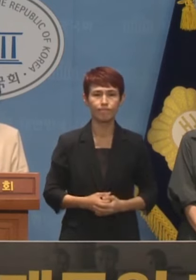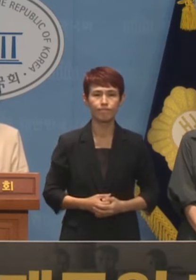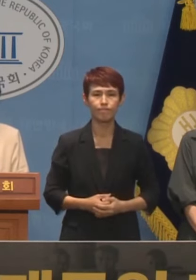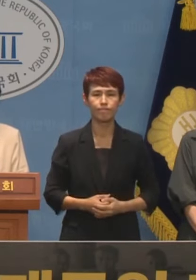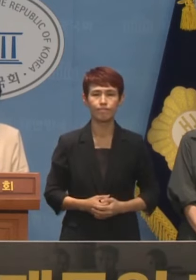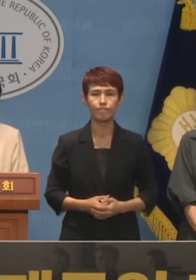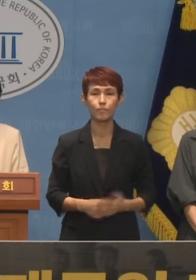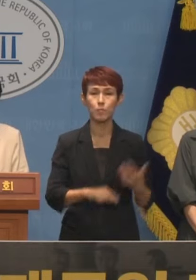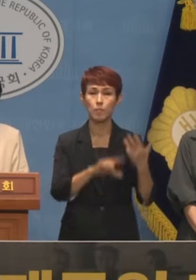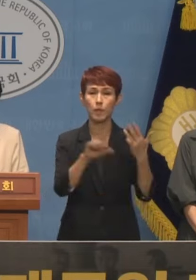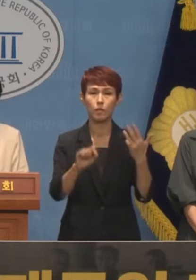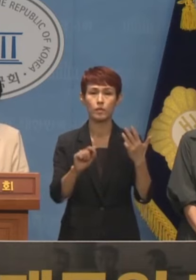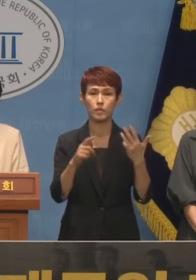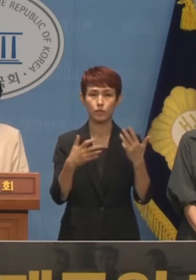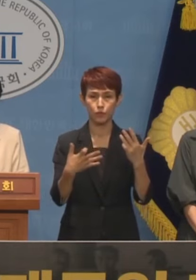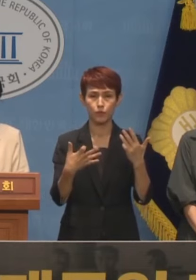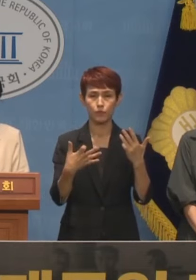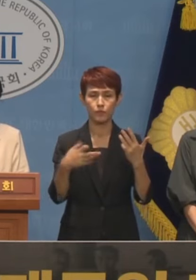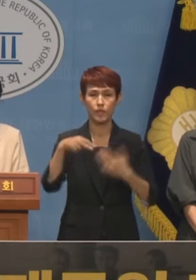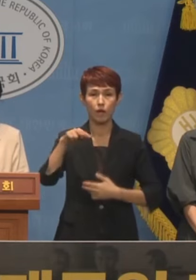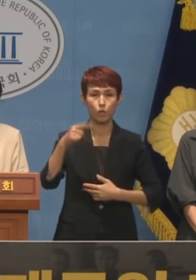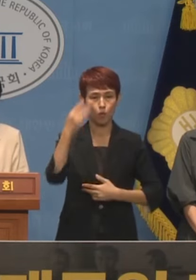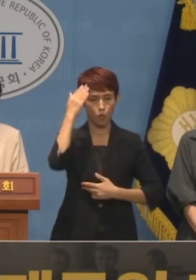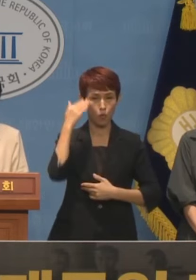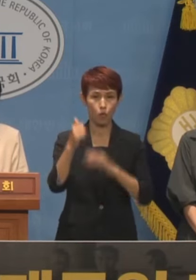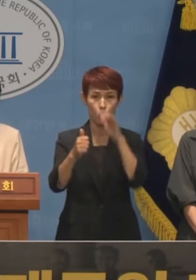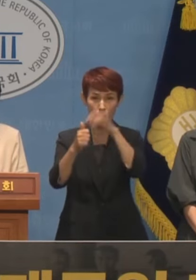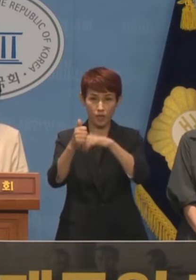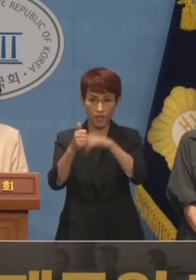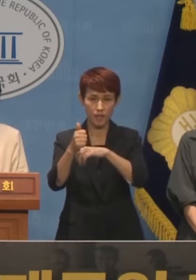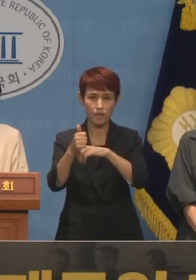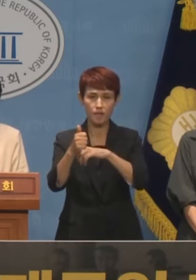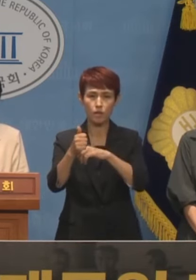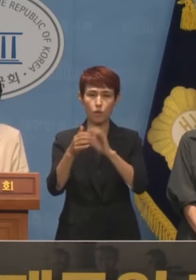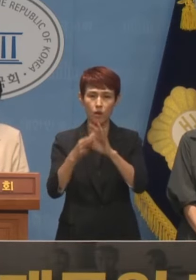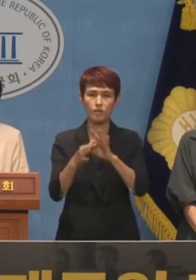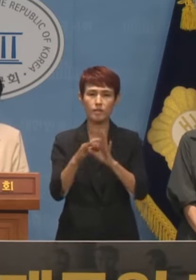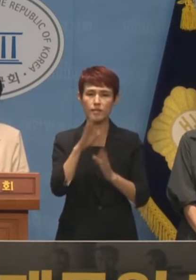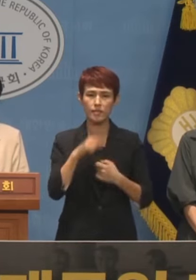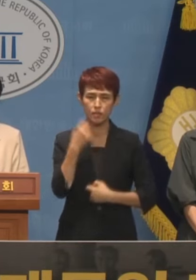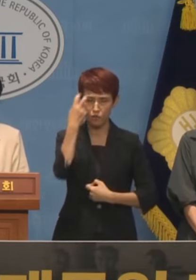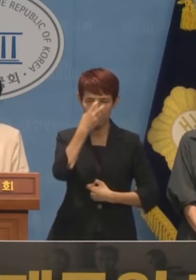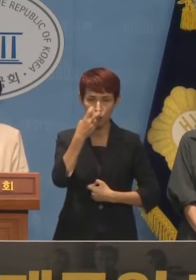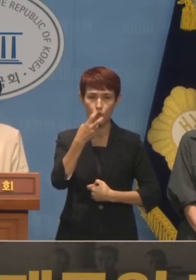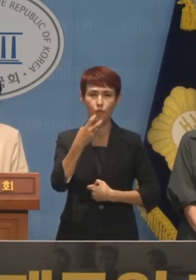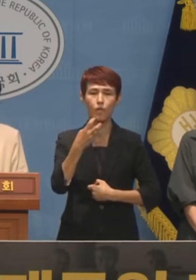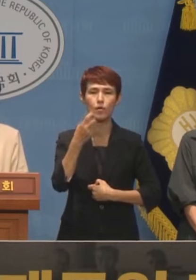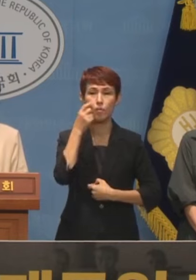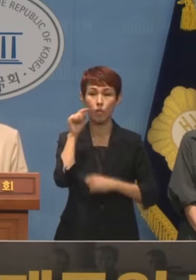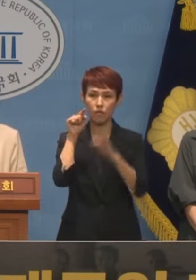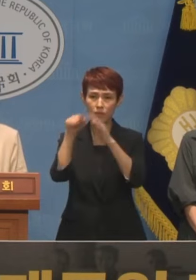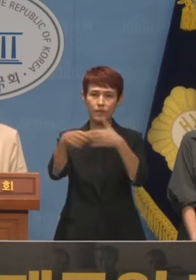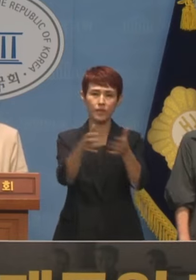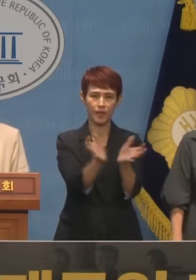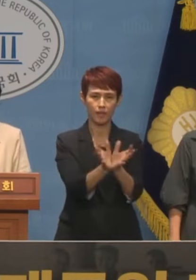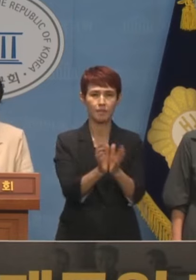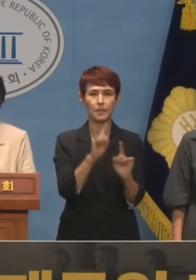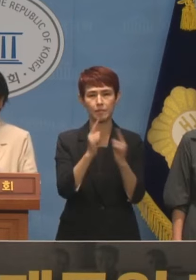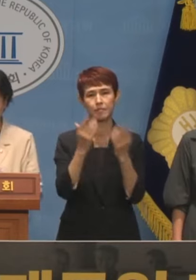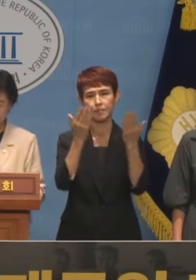2024년 8월 19일 사도광산 진실 수후 대한민국 국회의원 방일단 1동